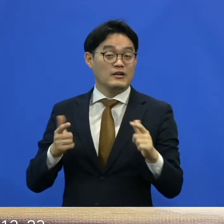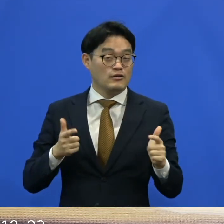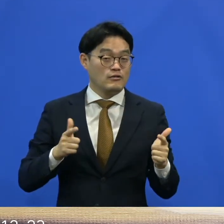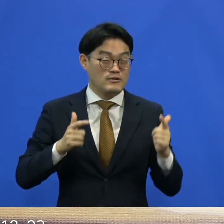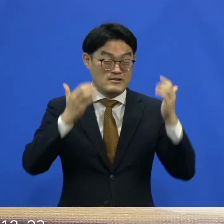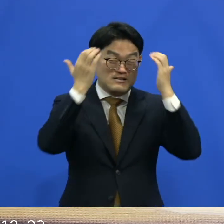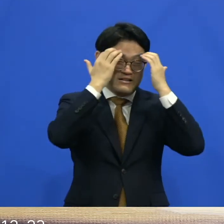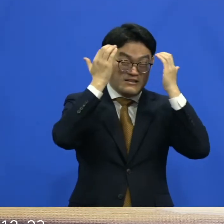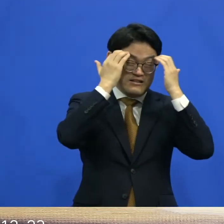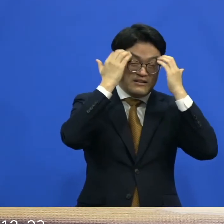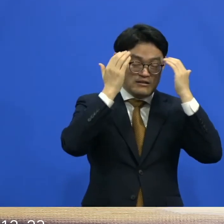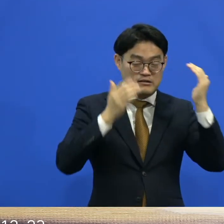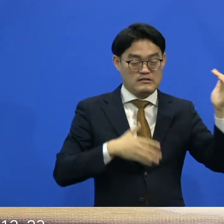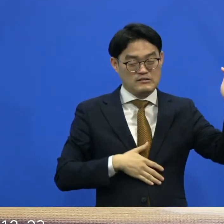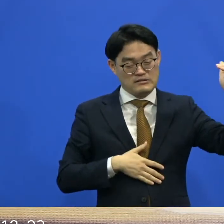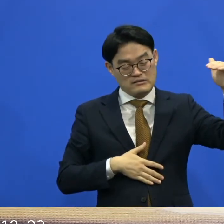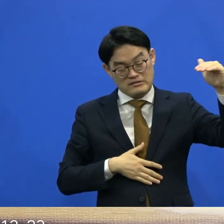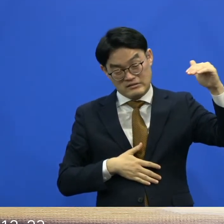예약 상태에 있습니다.